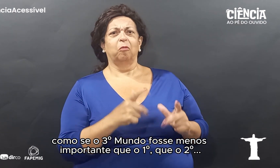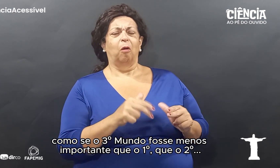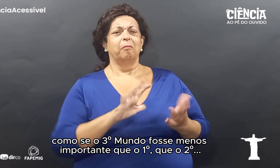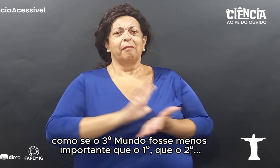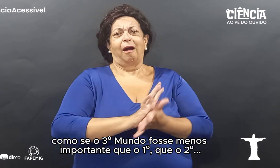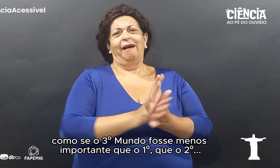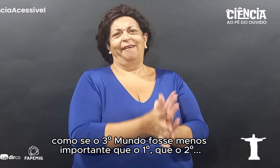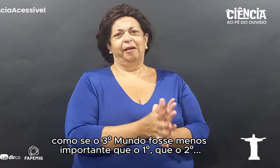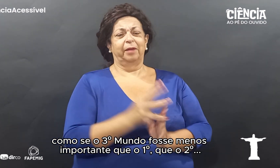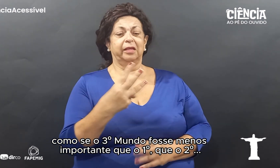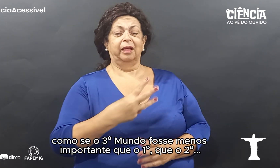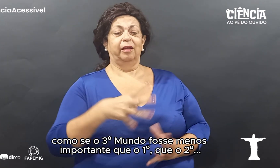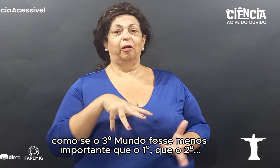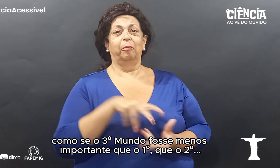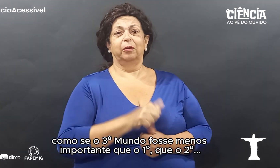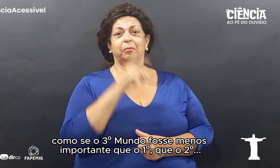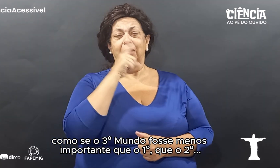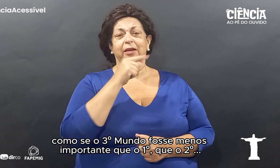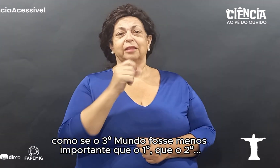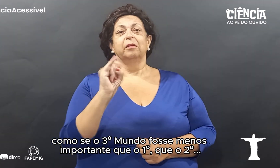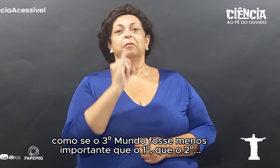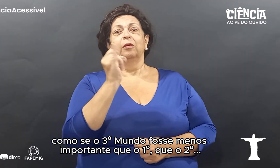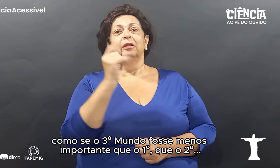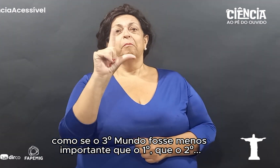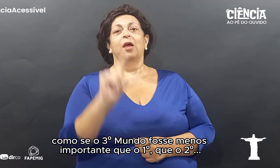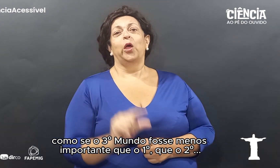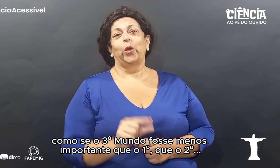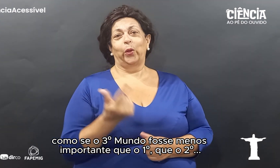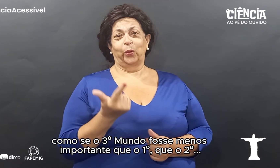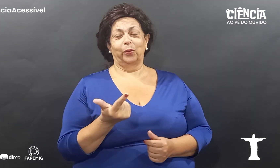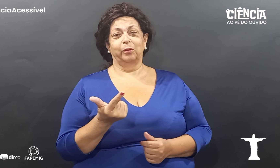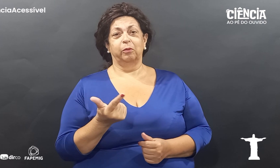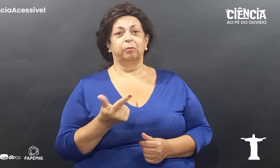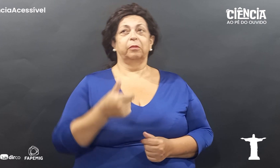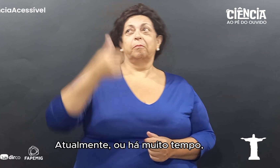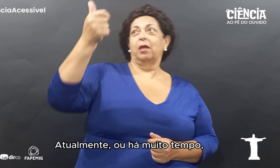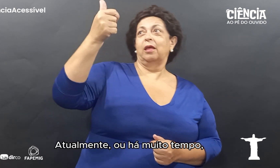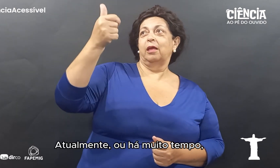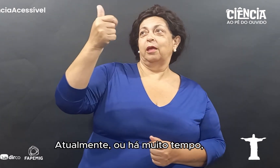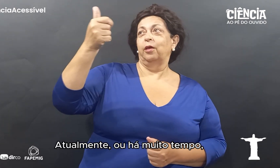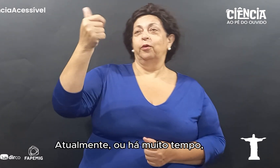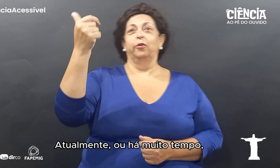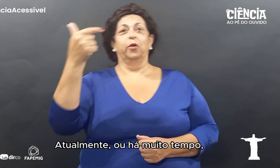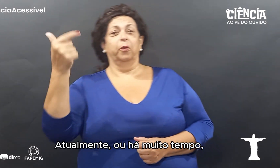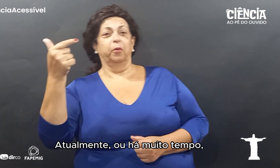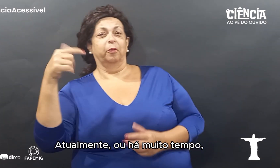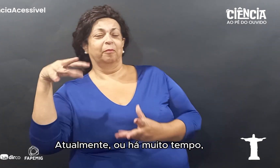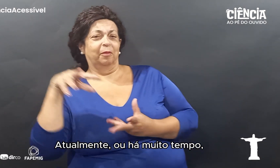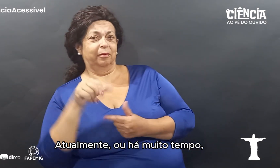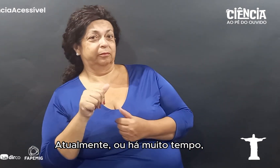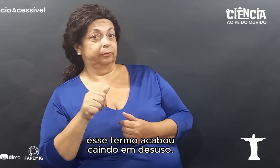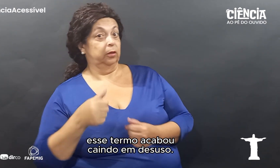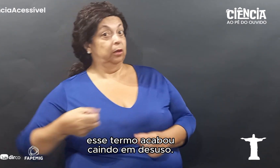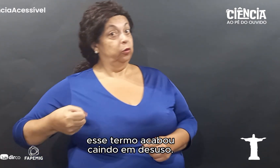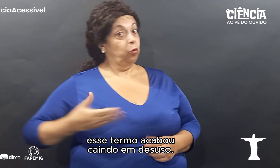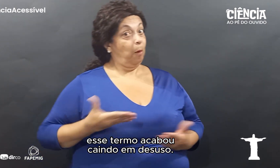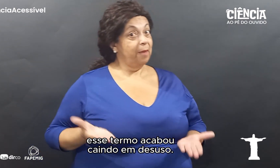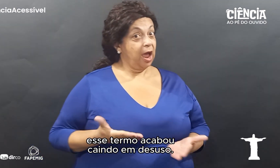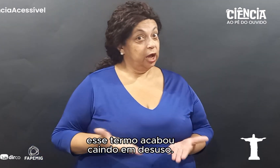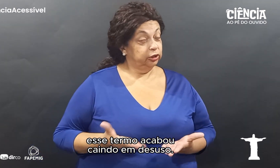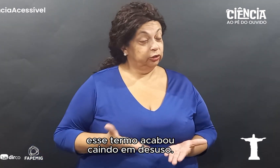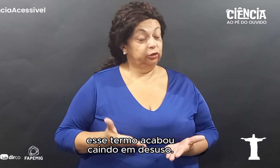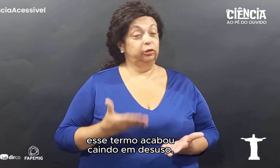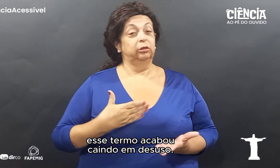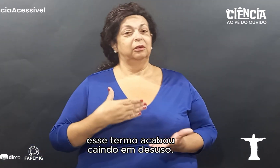mundo fosse menos importante que o primeiro, que o segundo, né? Atualmente, ou há muito tempo, esse termo